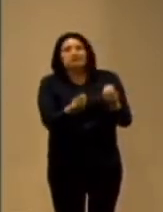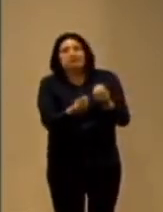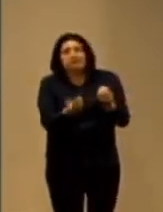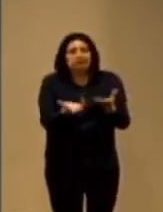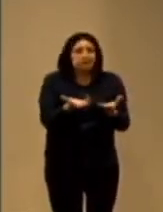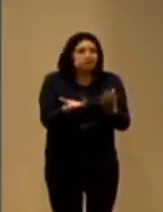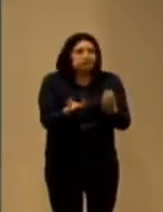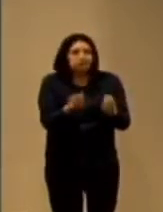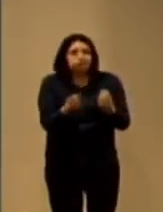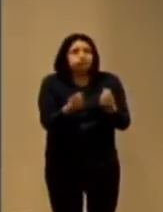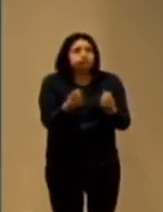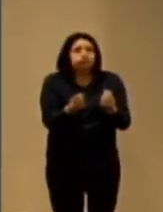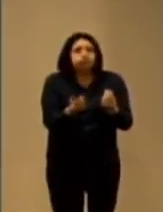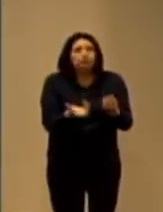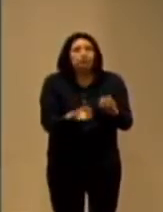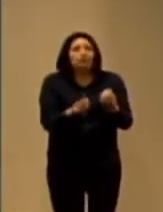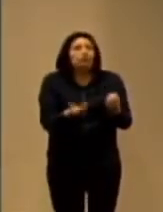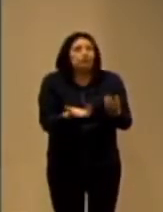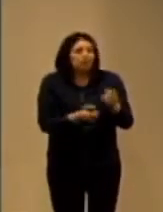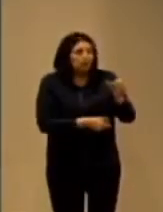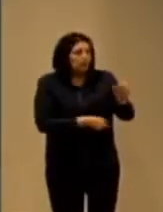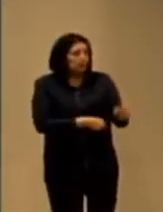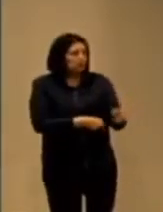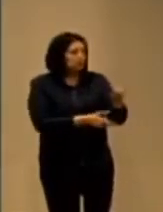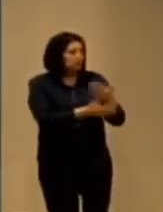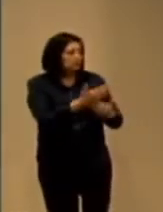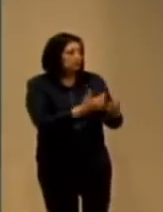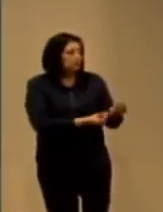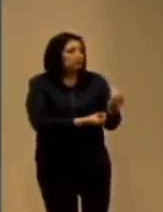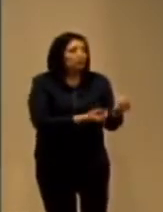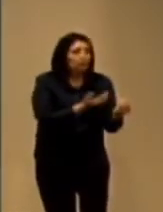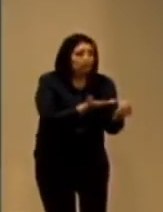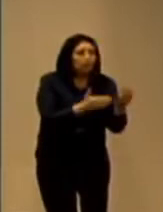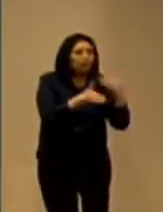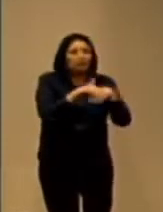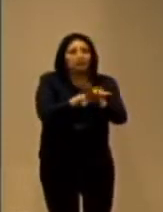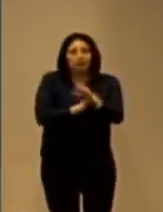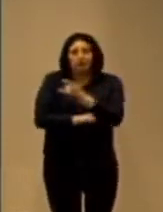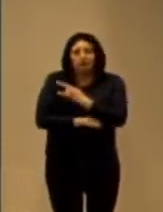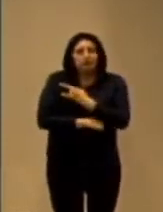entender justamente cuál es esta situación de la persona con discapacidad en la educación superior.